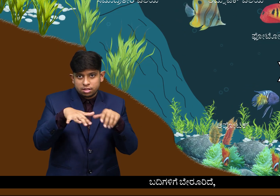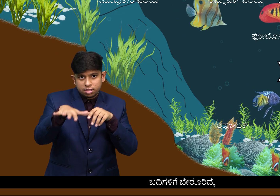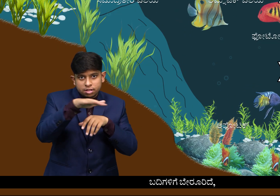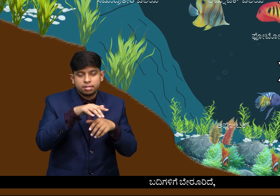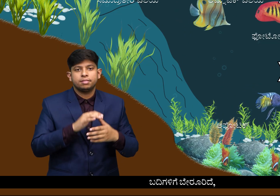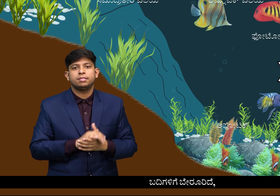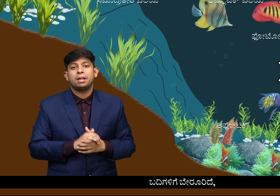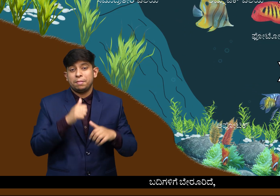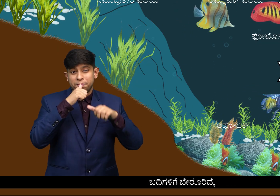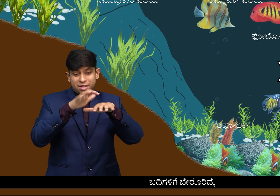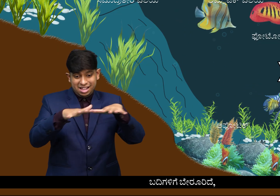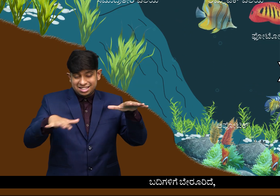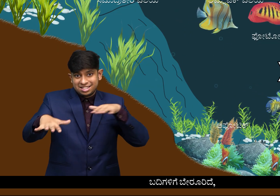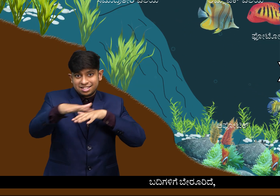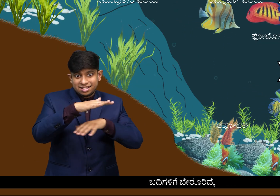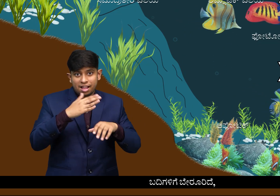ಬದಿಗಳಿಗೆ ಬೇರೂರಿದೆ.